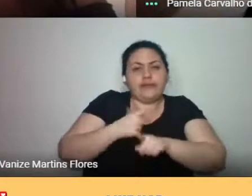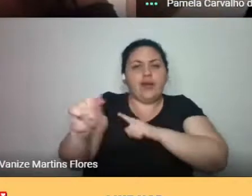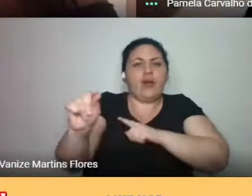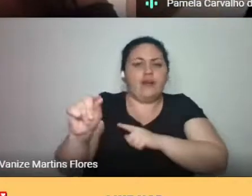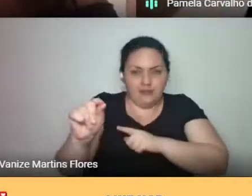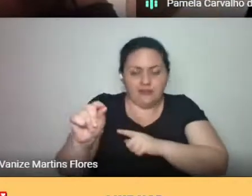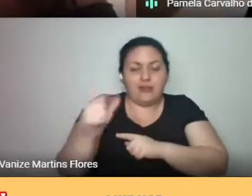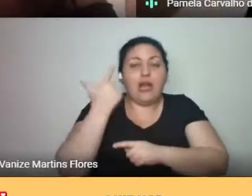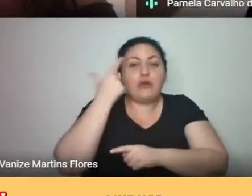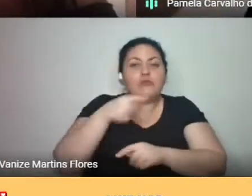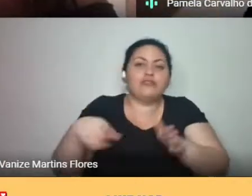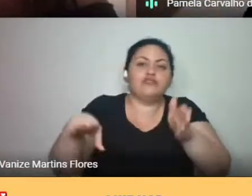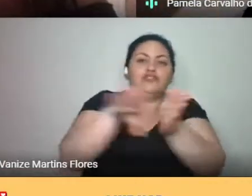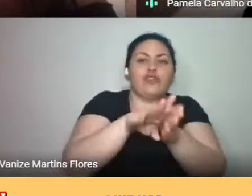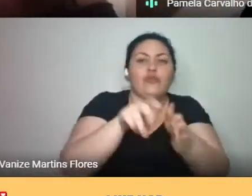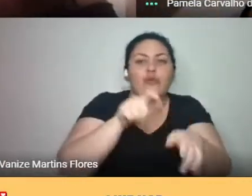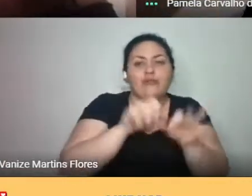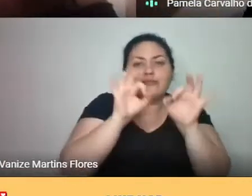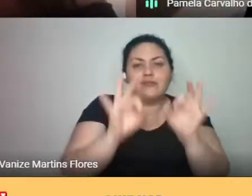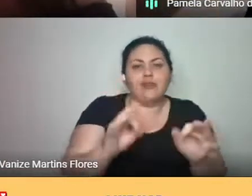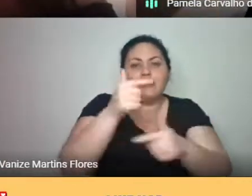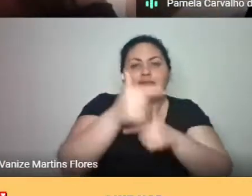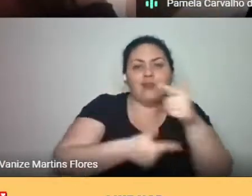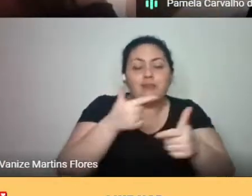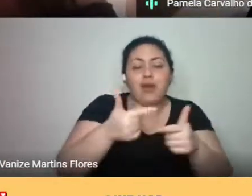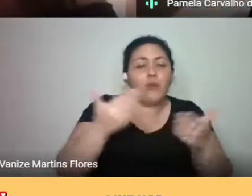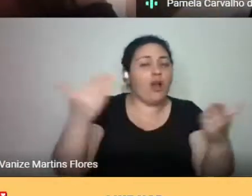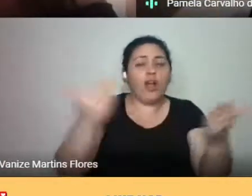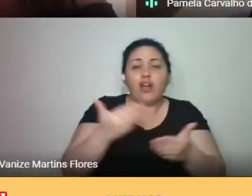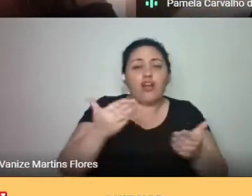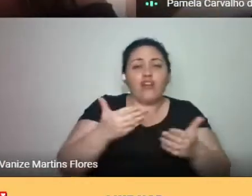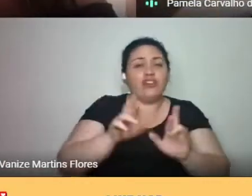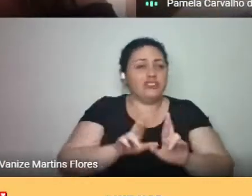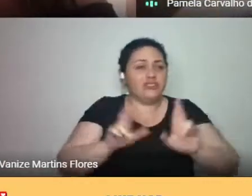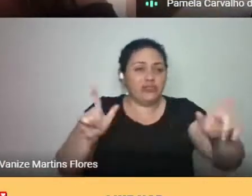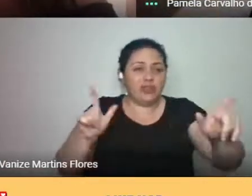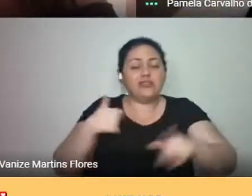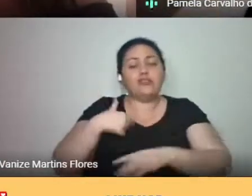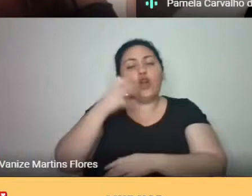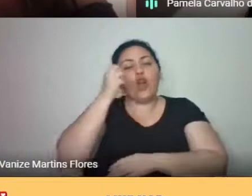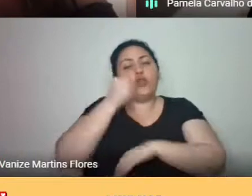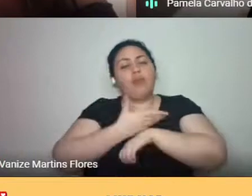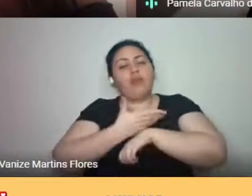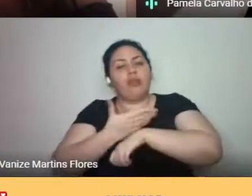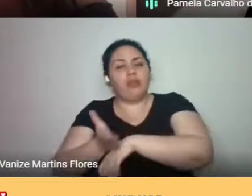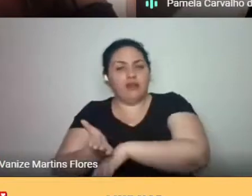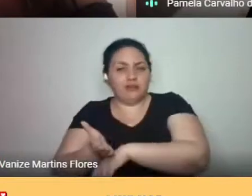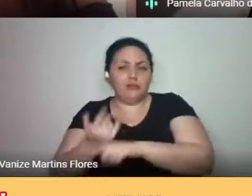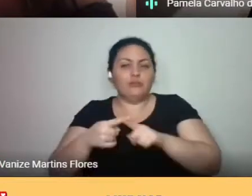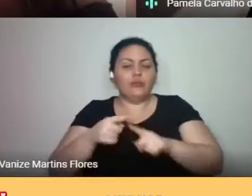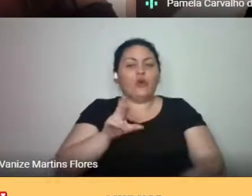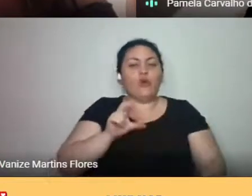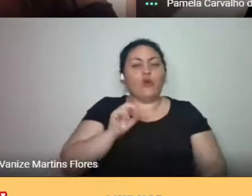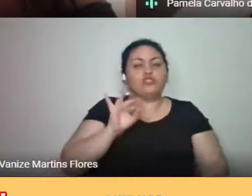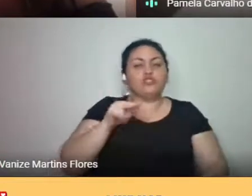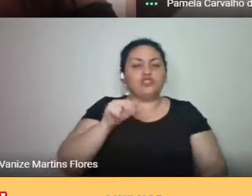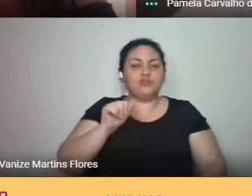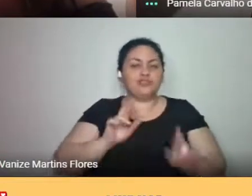no horário no trabalho. Então, a rotina ela era organizada de outra forma, né? E aí agora, muitas vezes, a